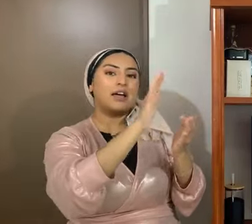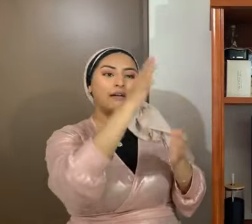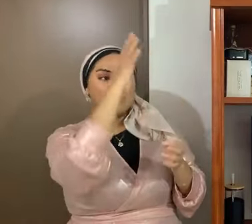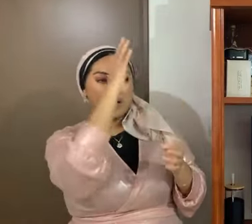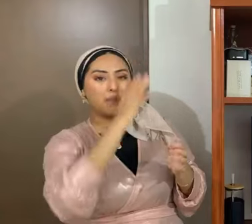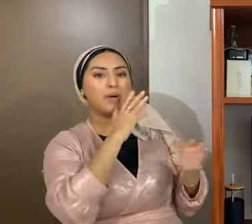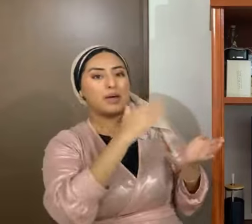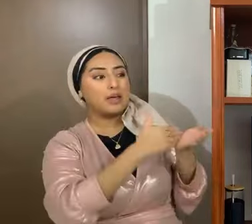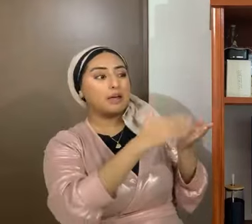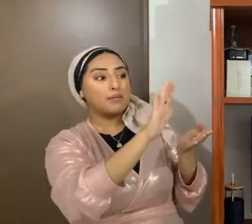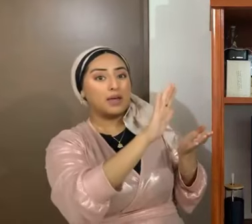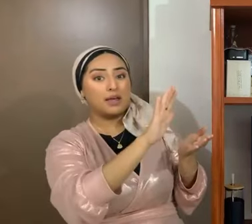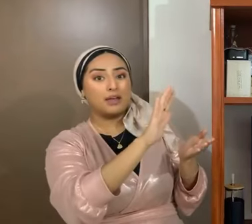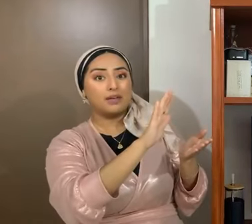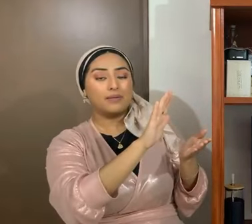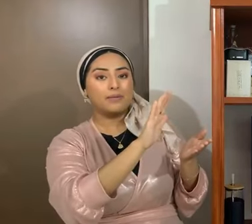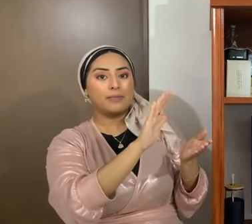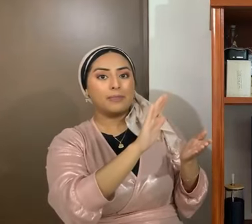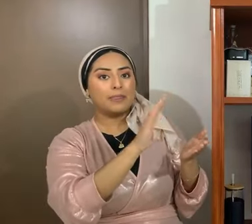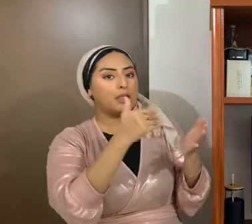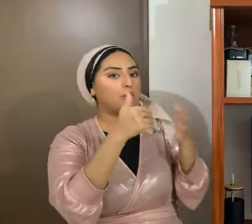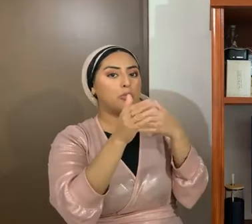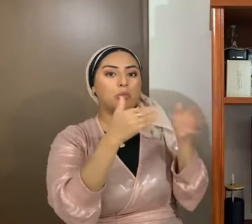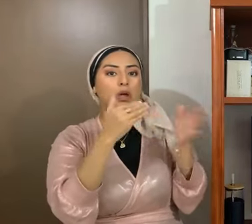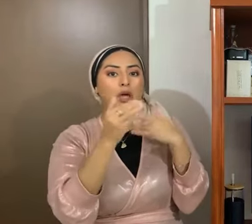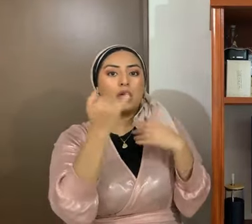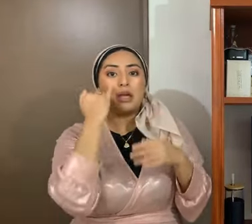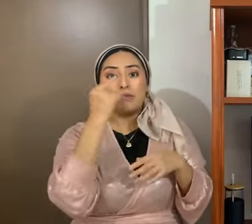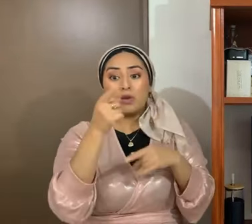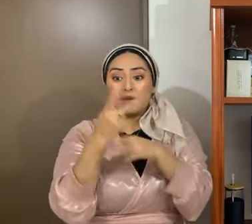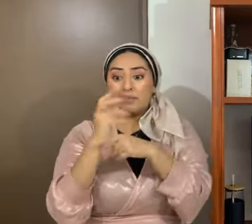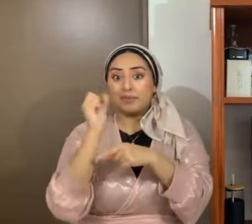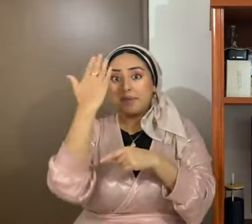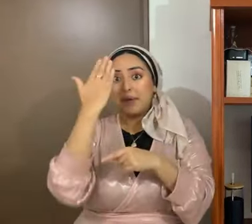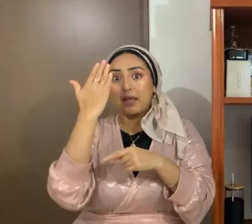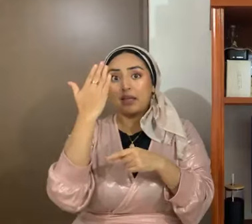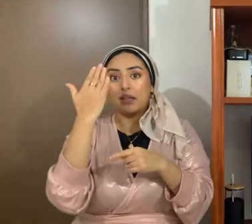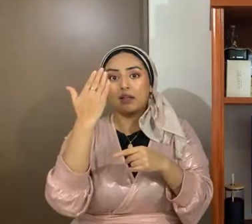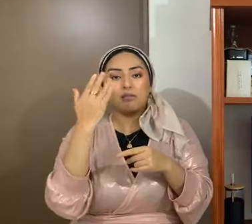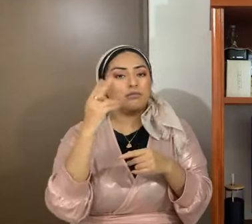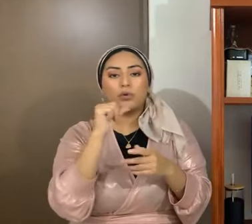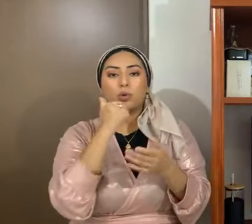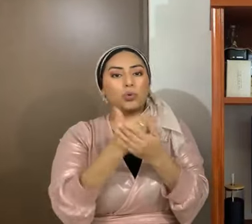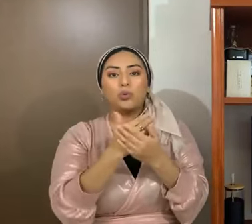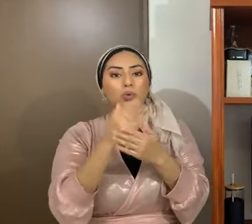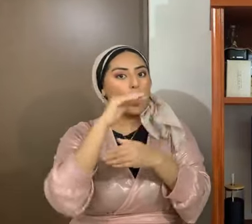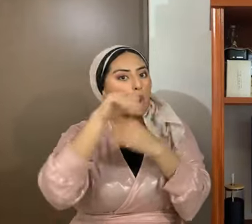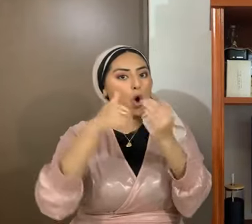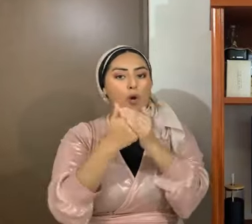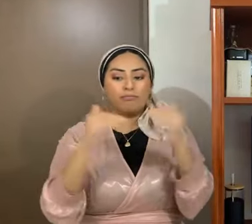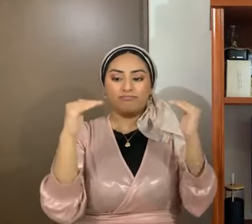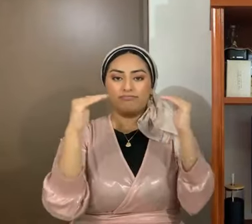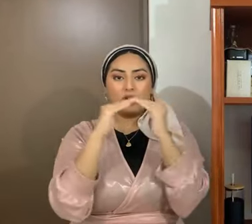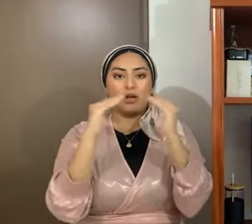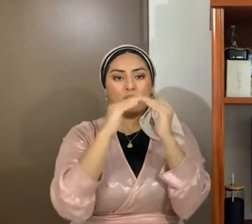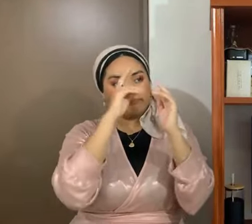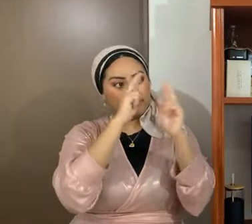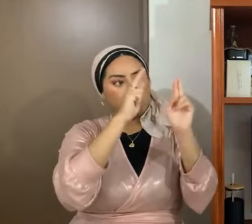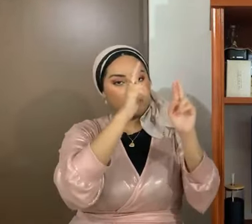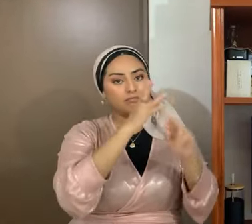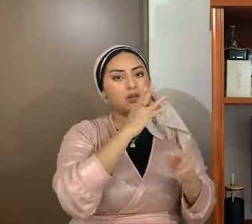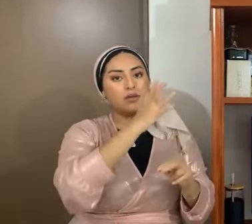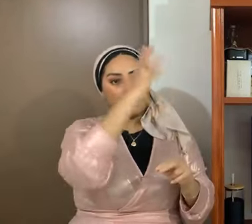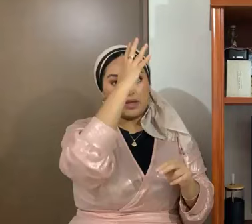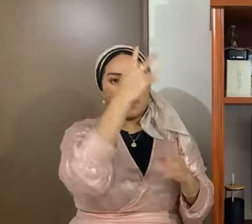madre y a su padre, aunque diga que guarda Shabbat, no le cuenta. Todo está al mismo nivel. Entonces